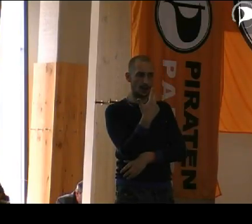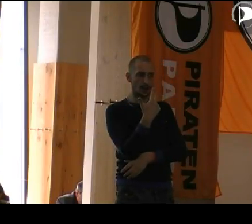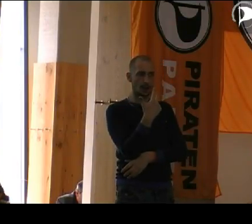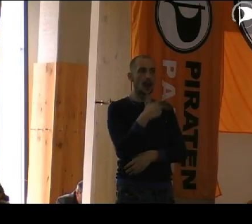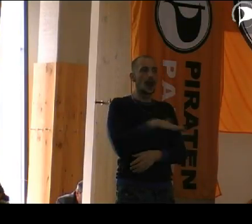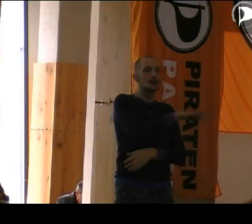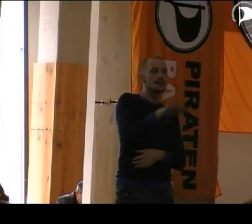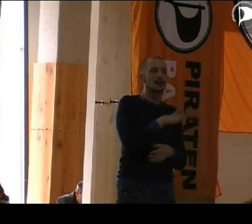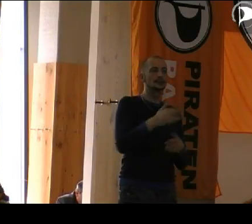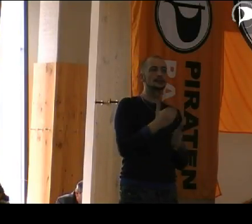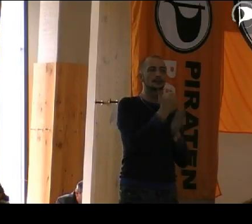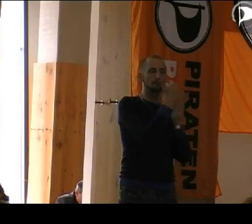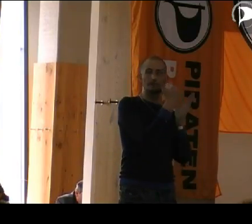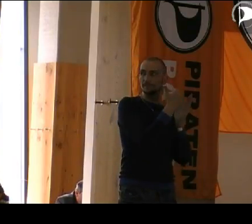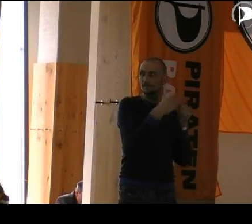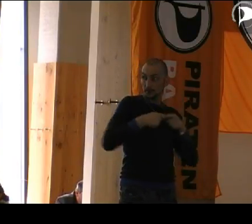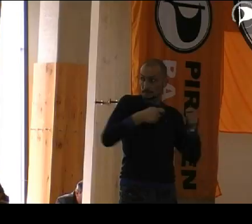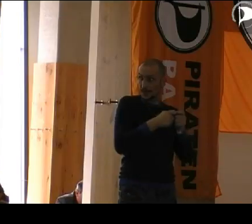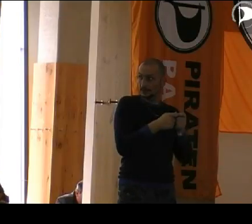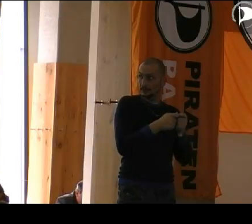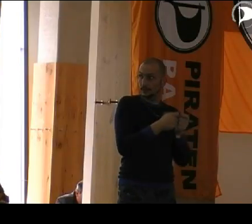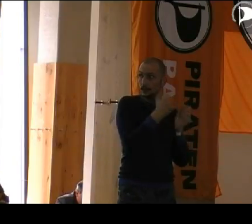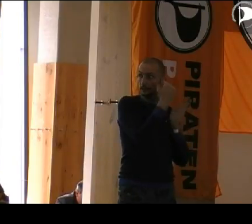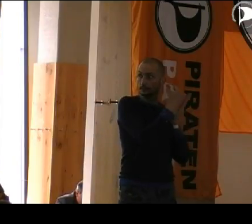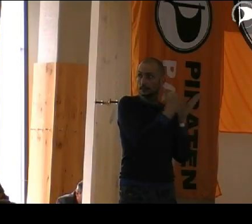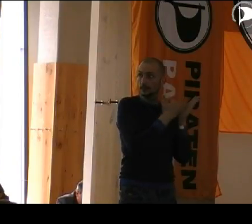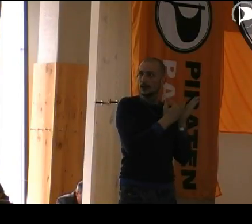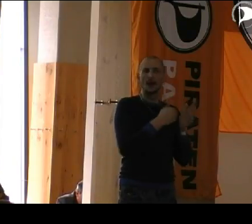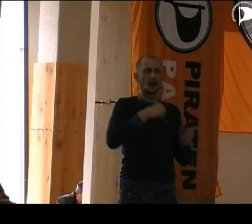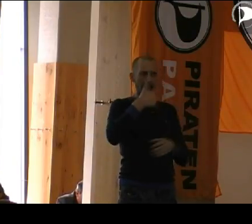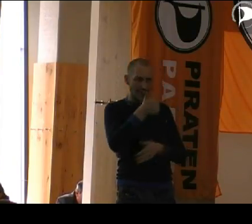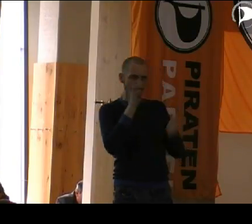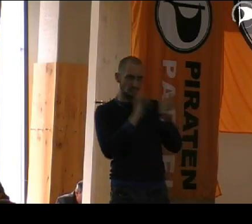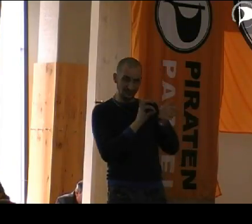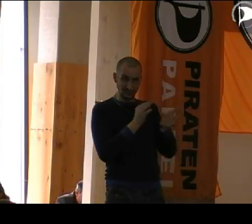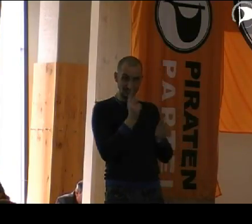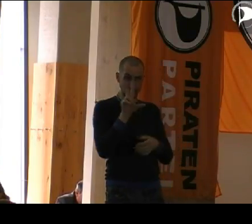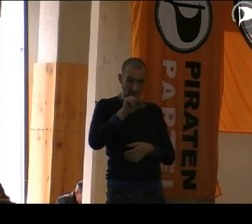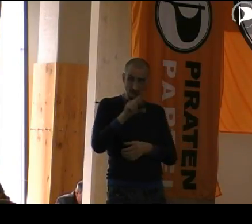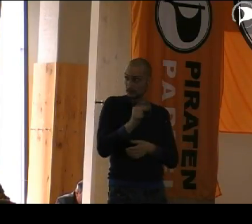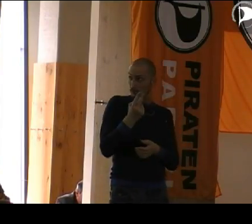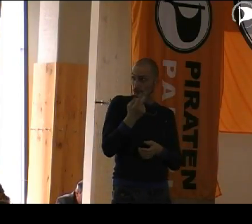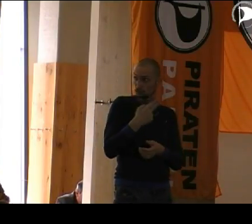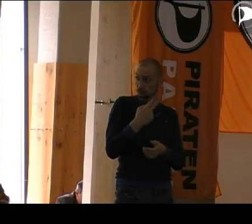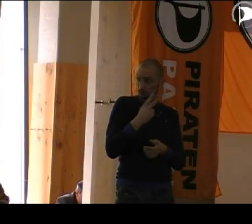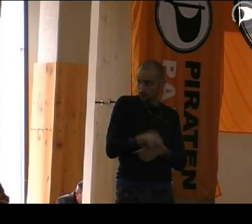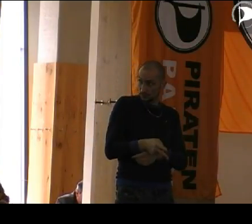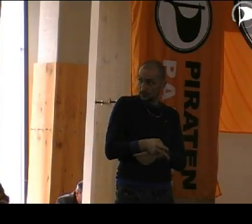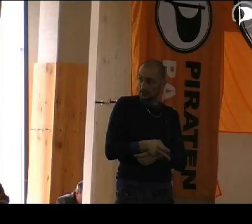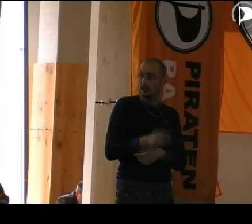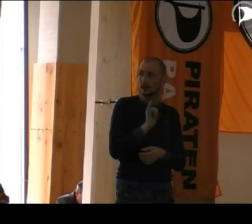weit weg ist wir reden über den antrag 1.12 richtig umgehen okay das 1 0 für die medien über haben und genau